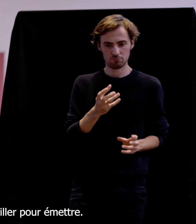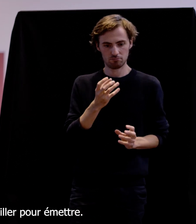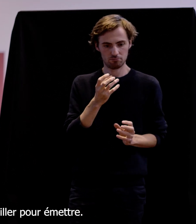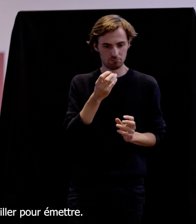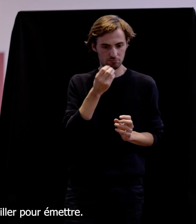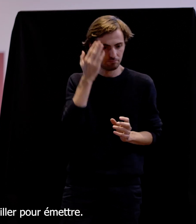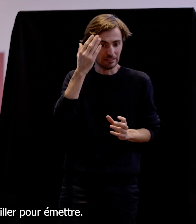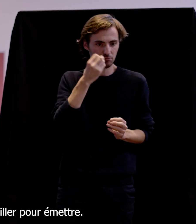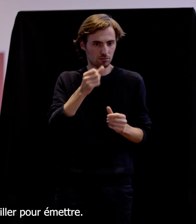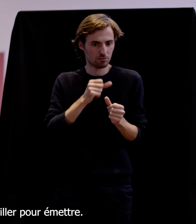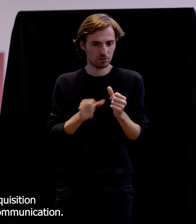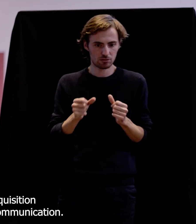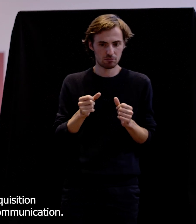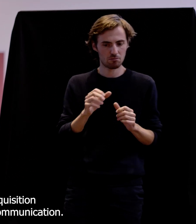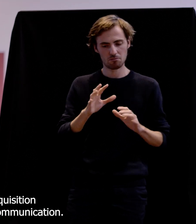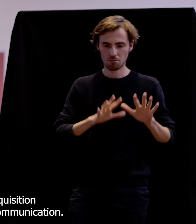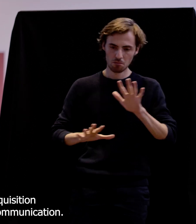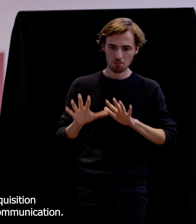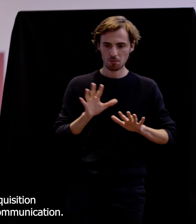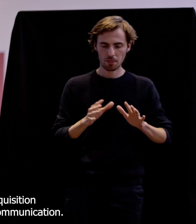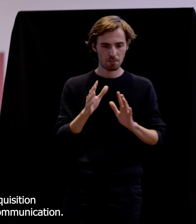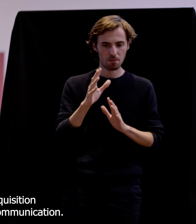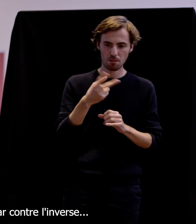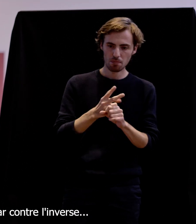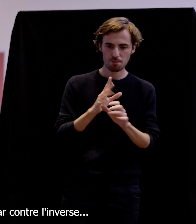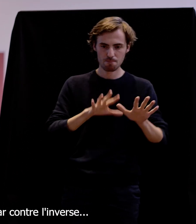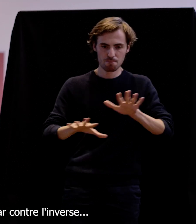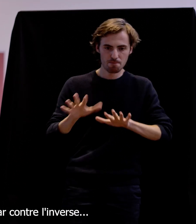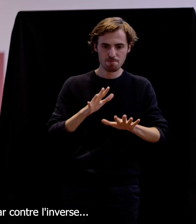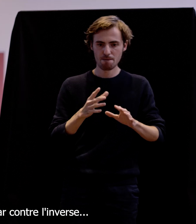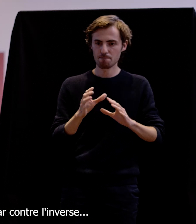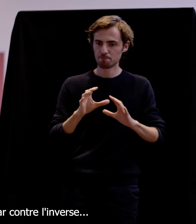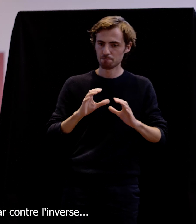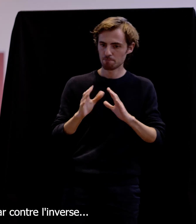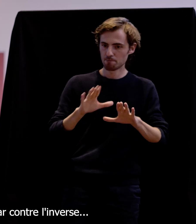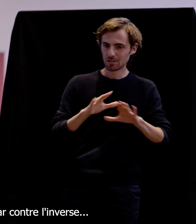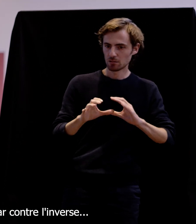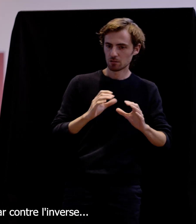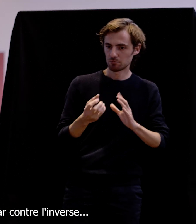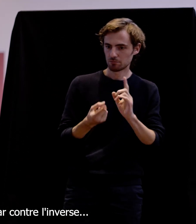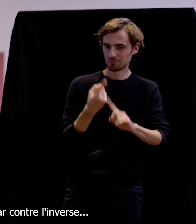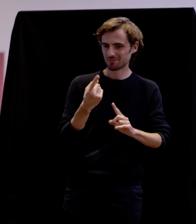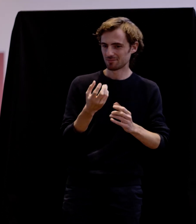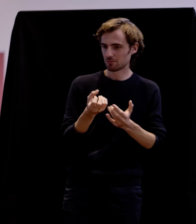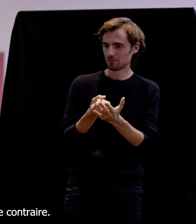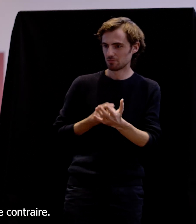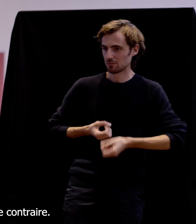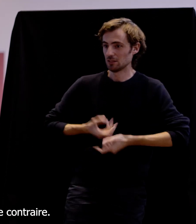peuvent se débrouiller pour émettre. Ils font une acquisition d'un moyen de communication et ils peuvent émettre. Par contre, l'inverse,